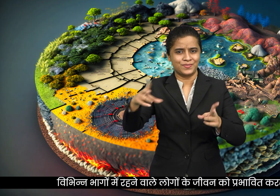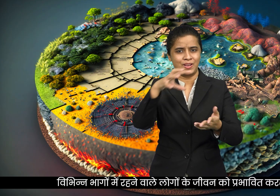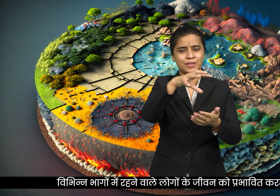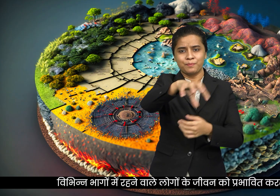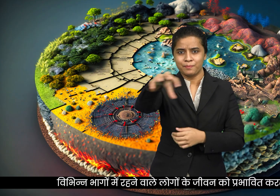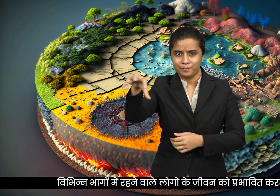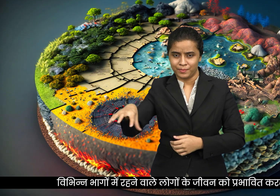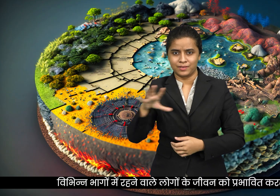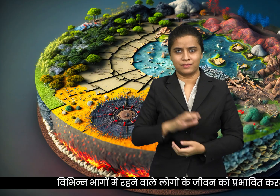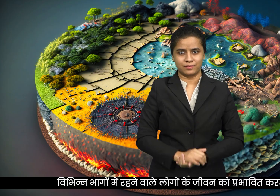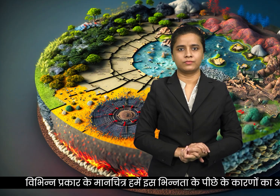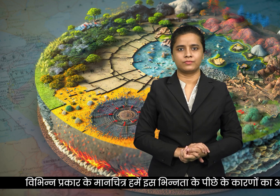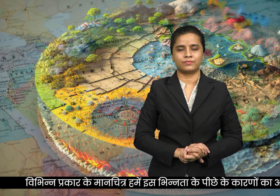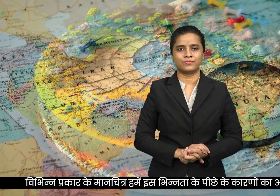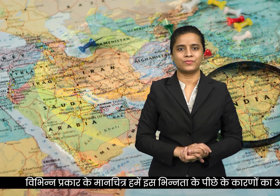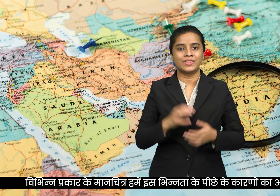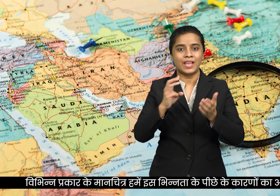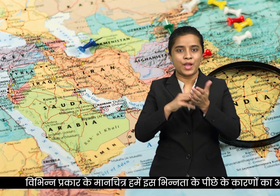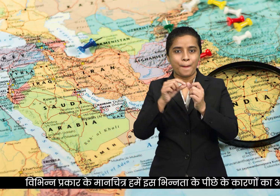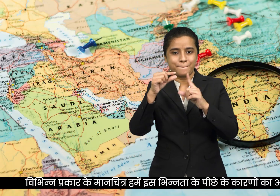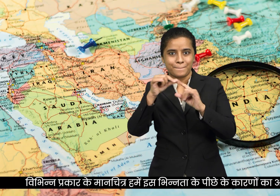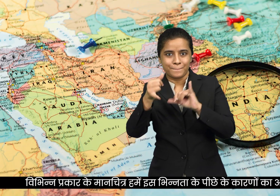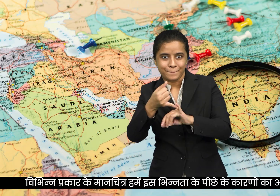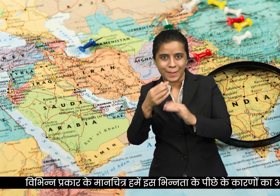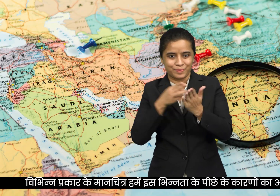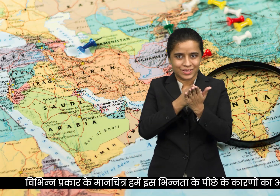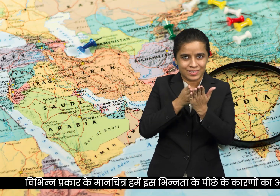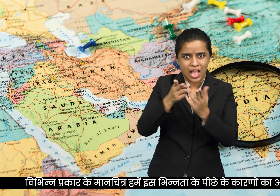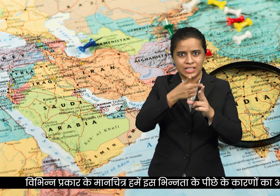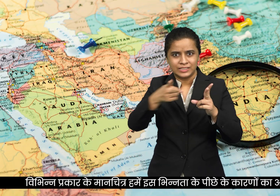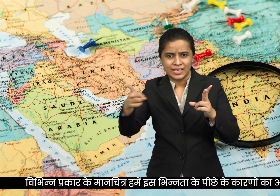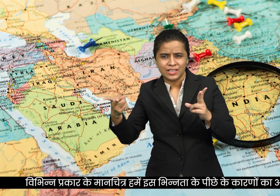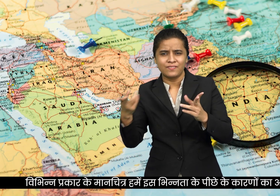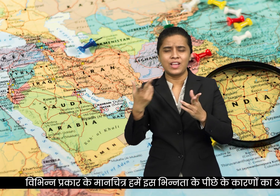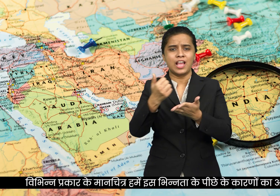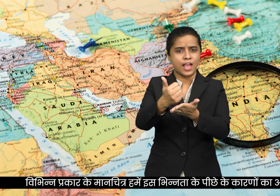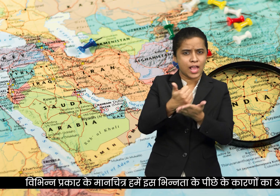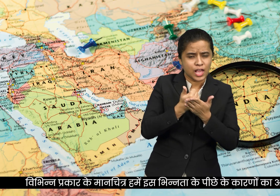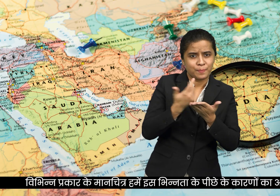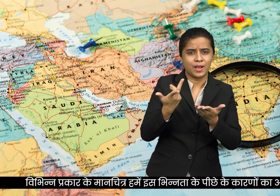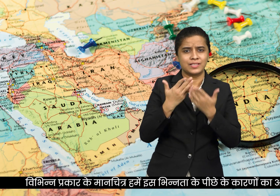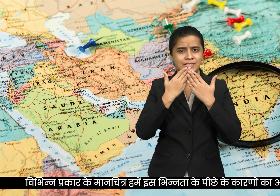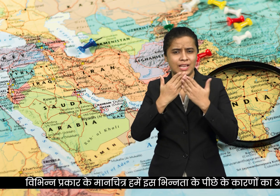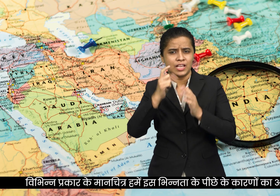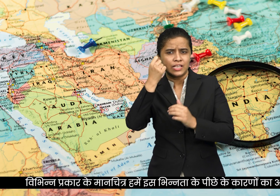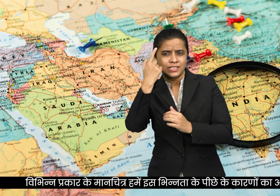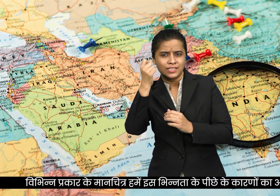है। विभिन्न प्रकार के मानचित्र हमें इस भिन्नता के पीछे के कारणों का अध्ययन